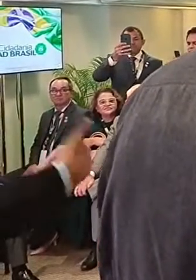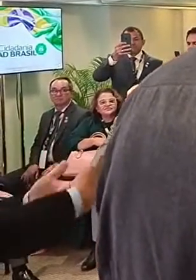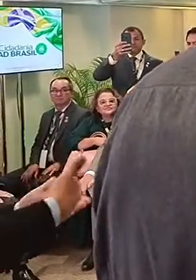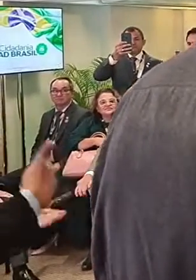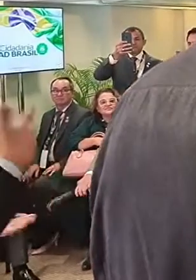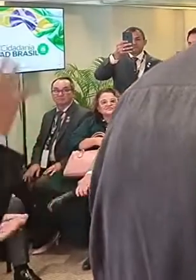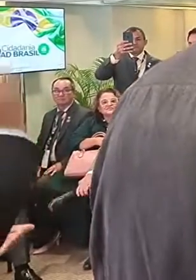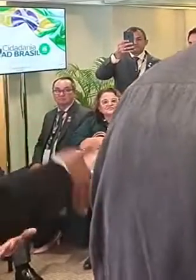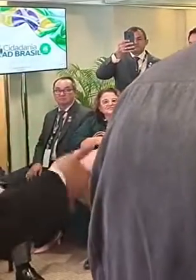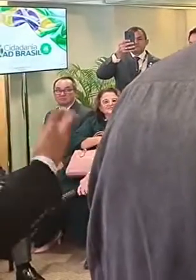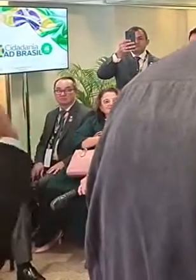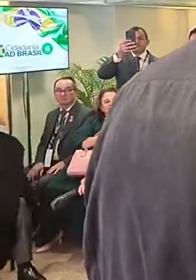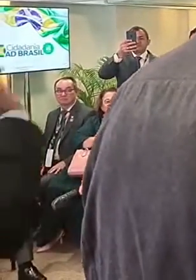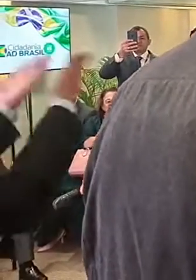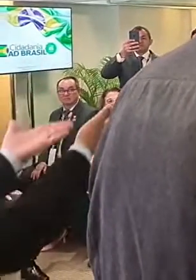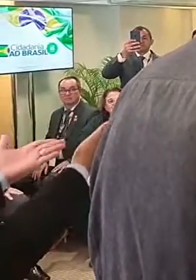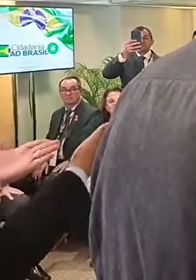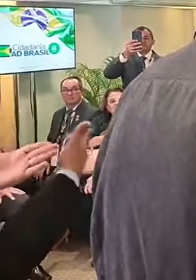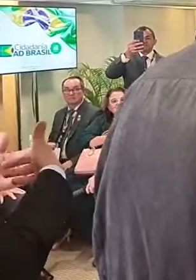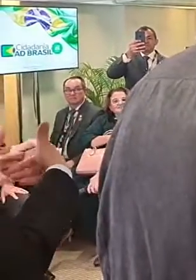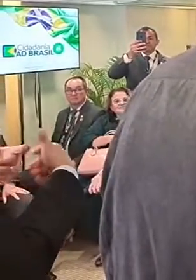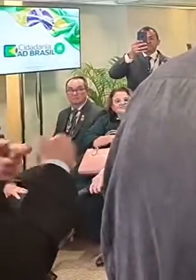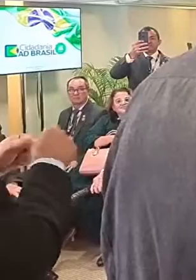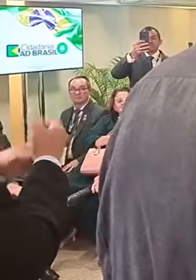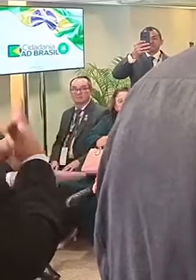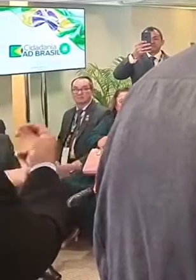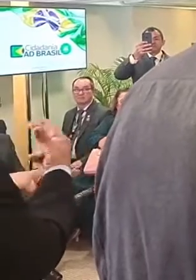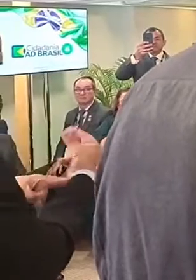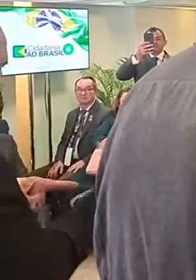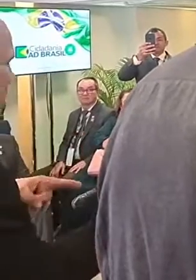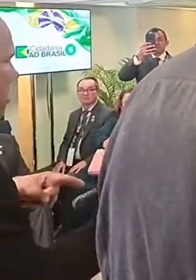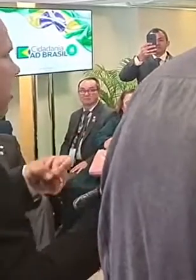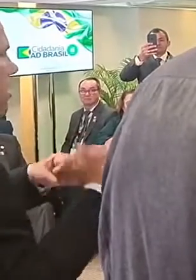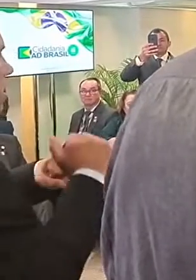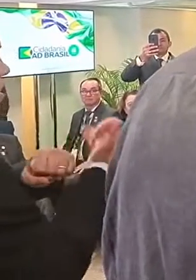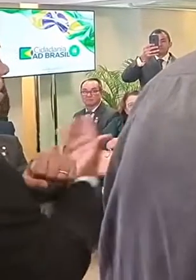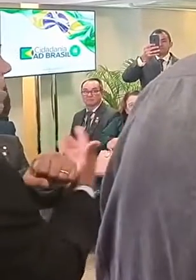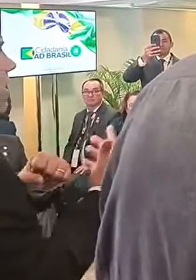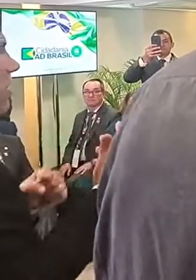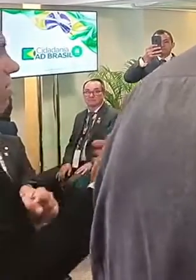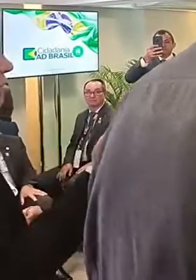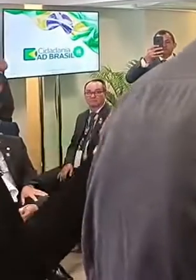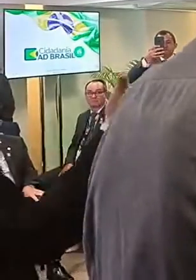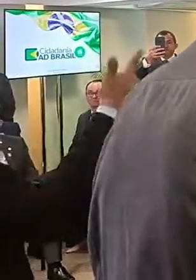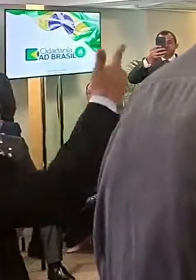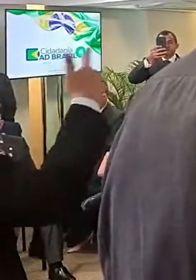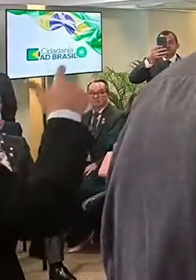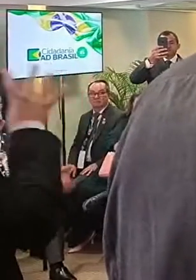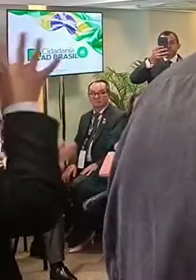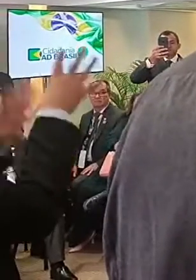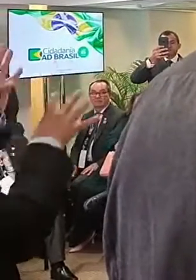feito para combater o Covid foi no caminho, no mínimo, equivocado.